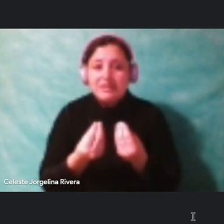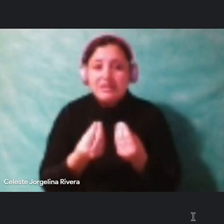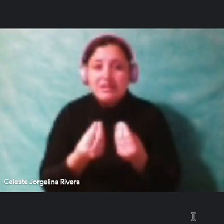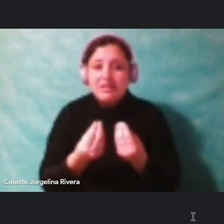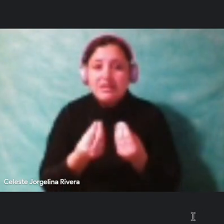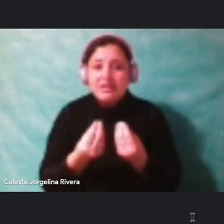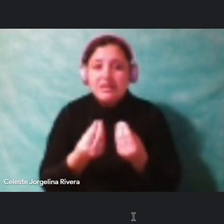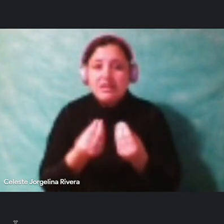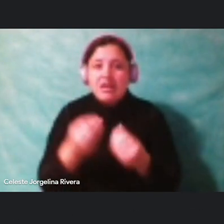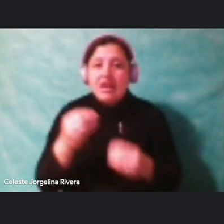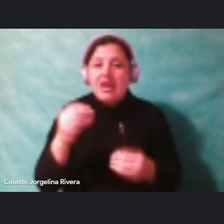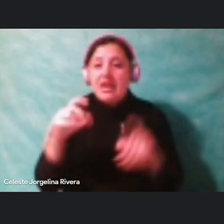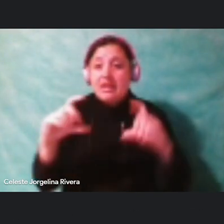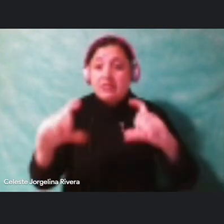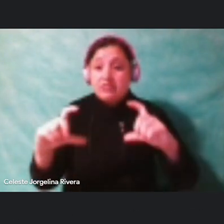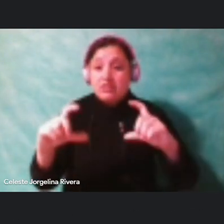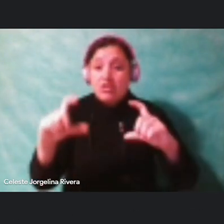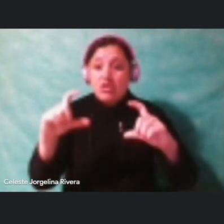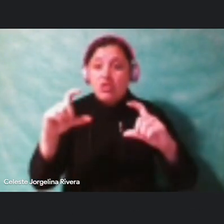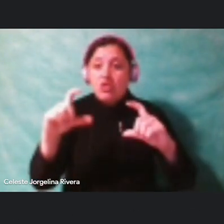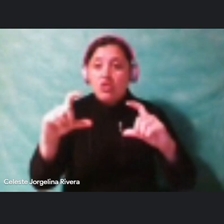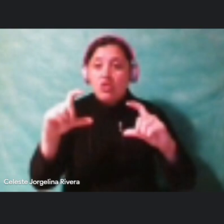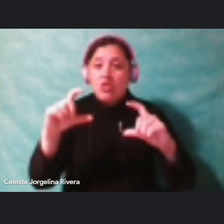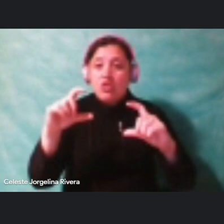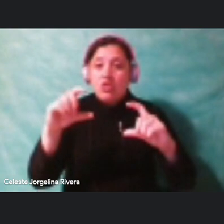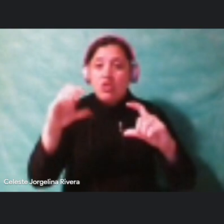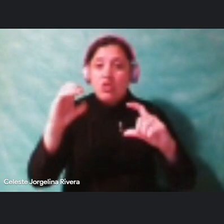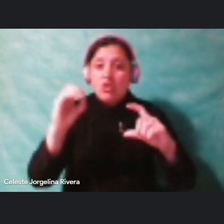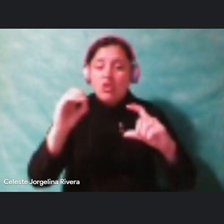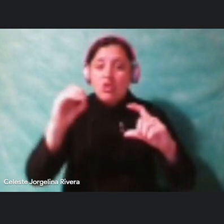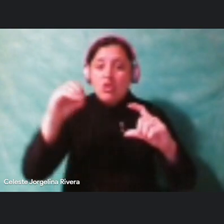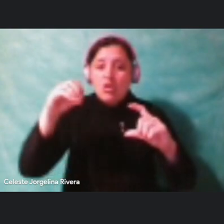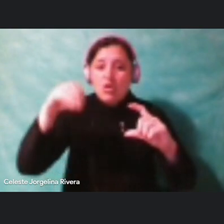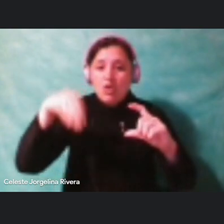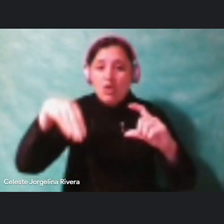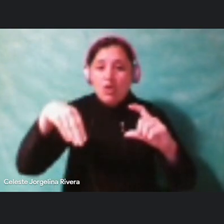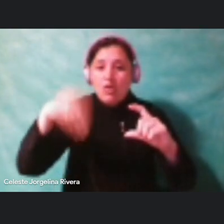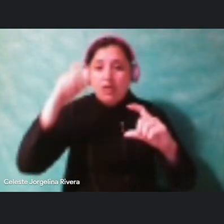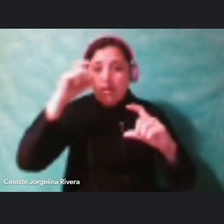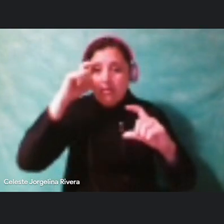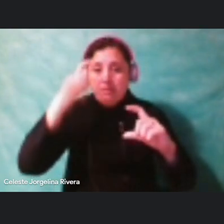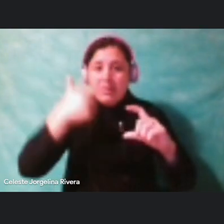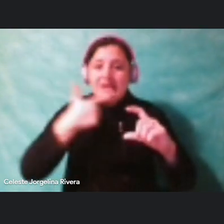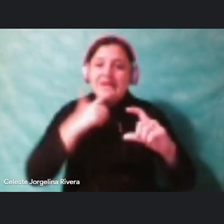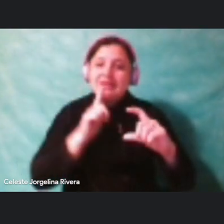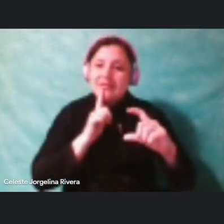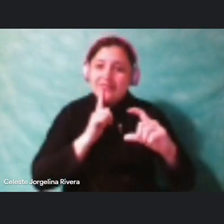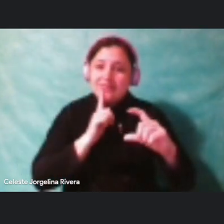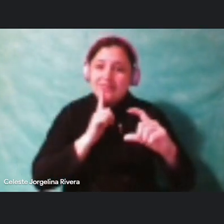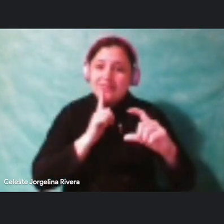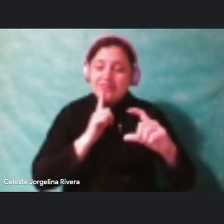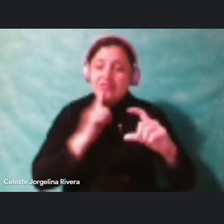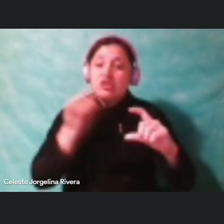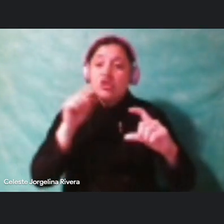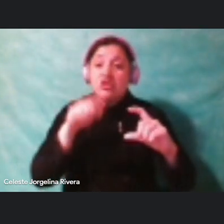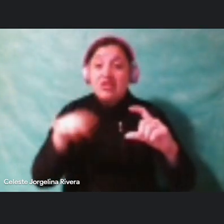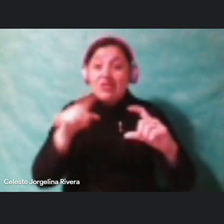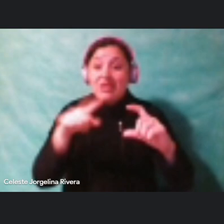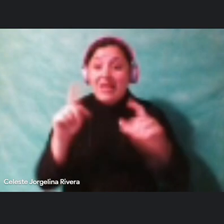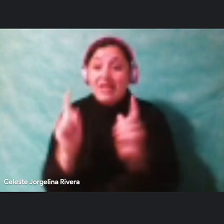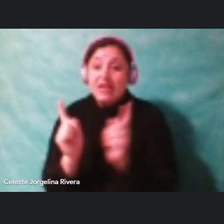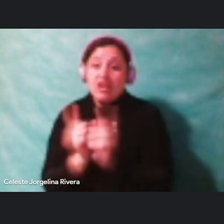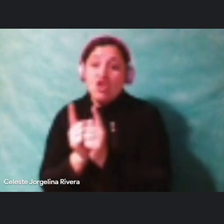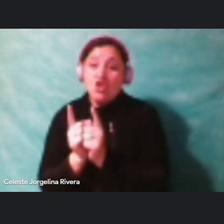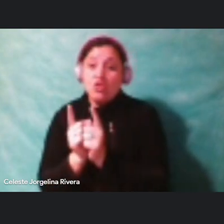Que acá está la sigla, que es la C y la O de Commission, la E